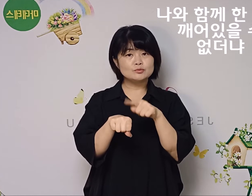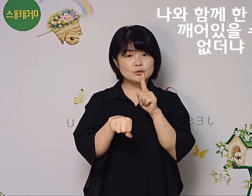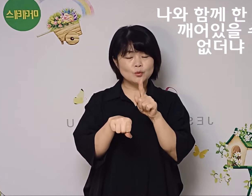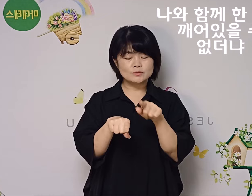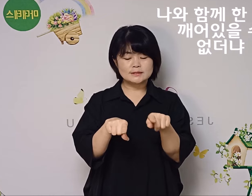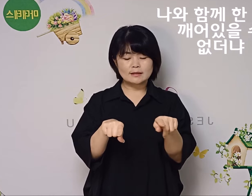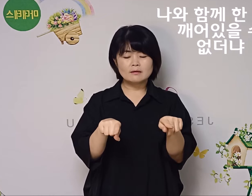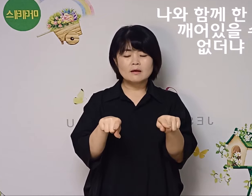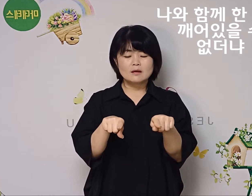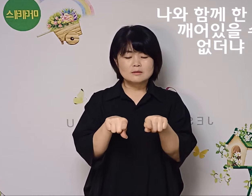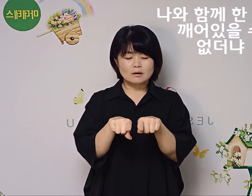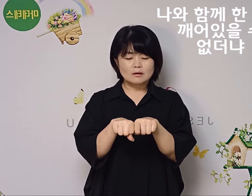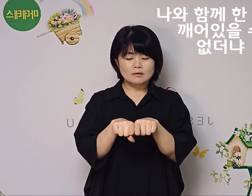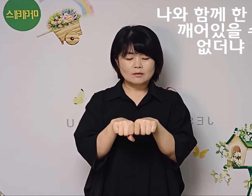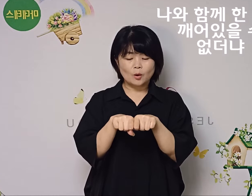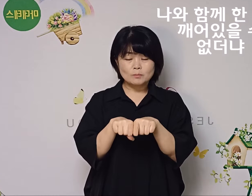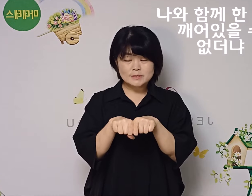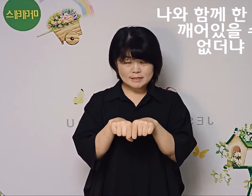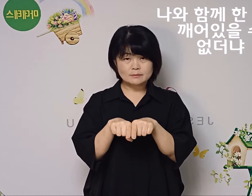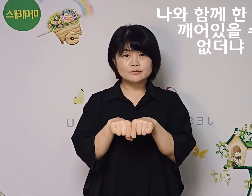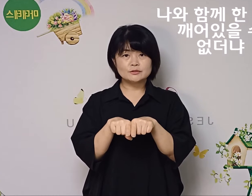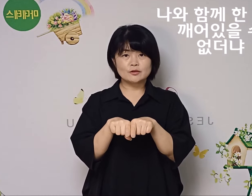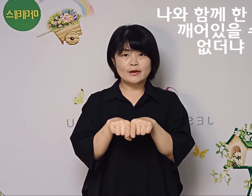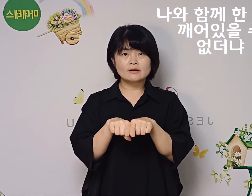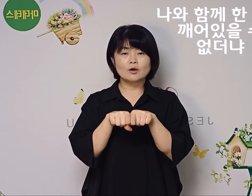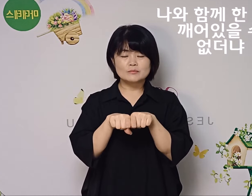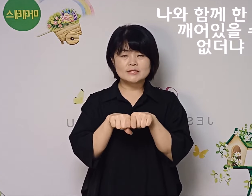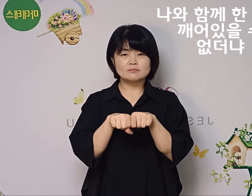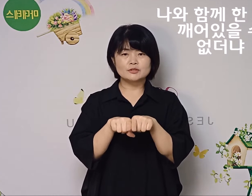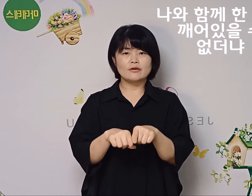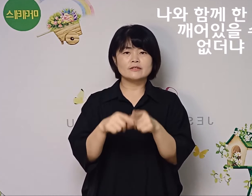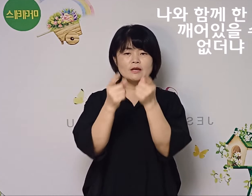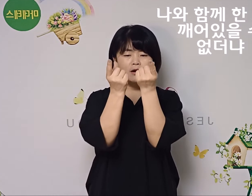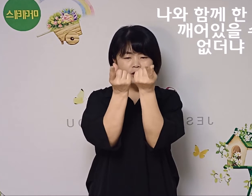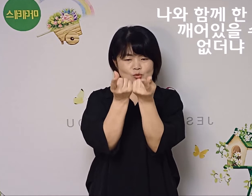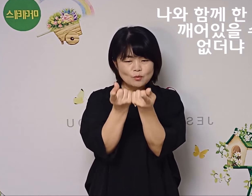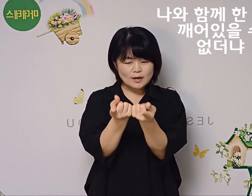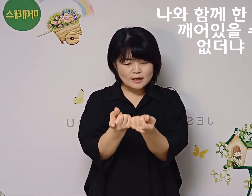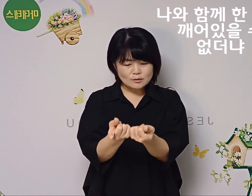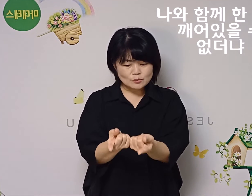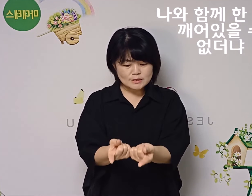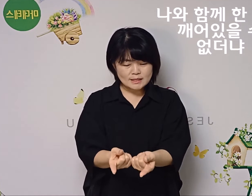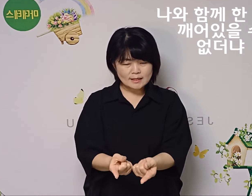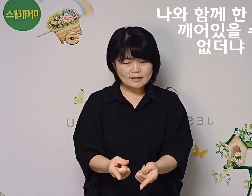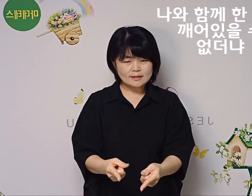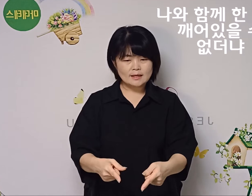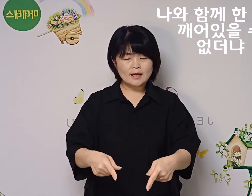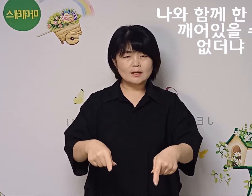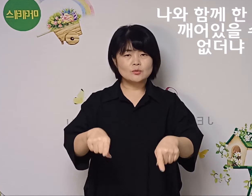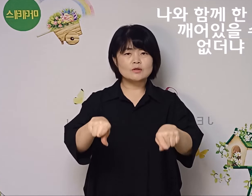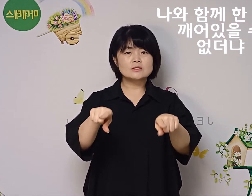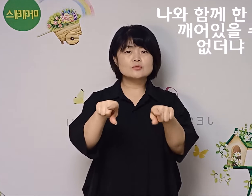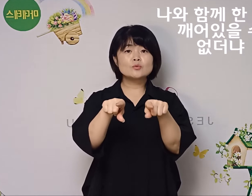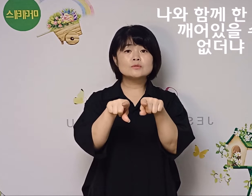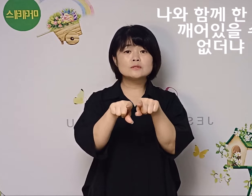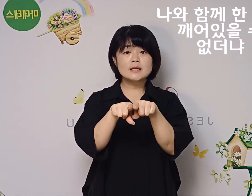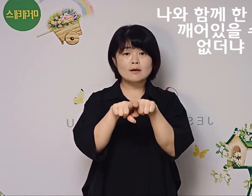위로 오는데요. 검지가 붙는 거예요. 검지가 붙어요. 그래서 손가락으로 시작하였다가 돌려서 손등에